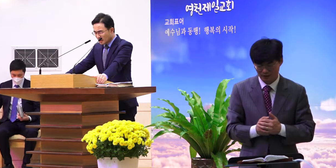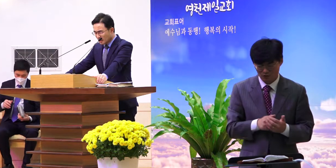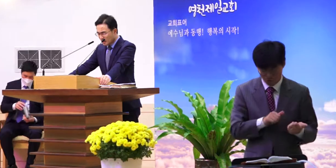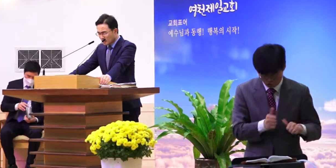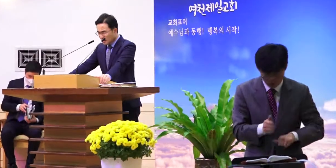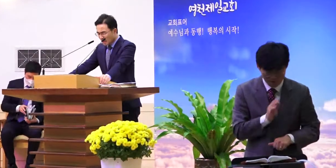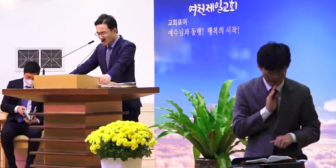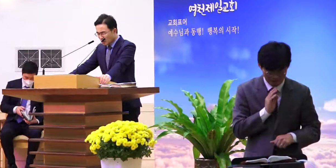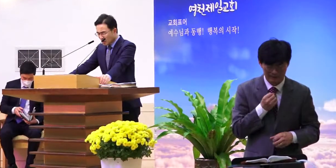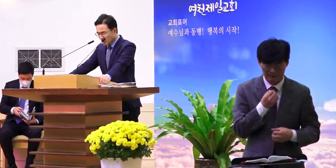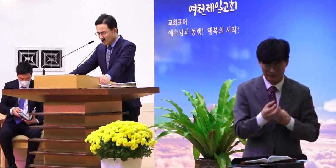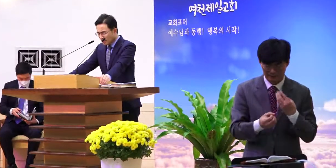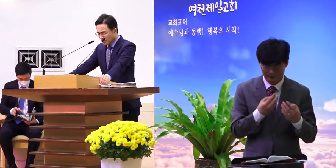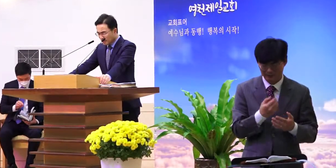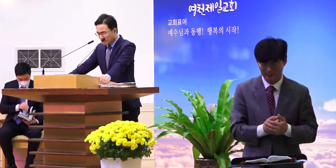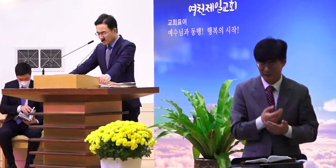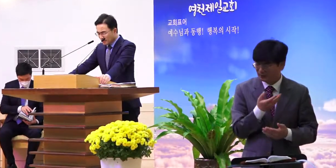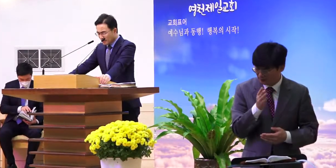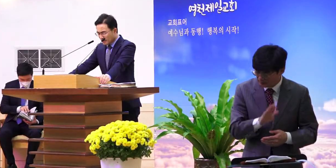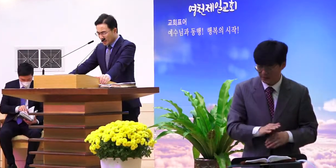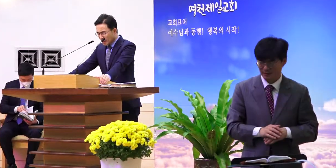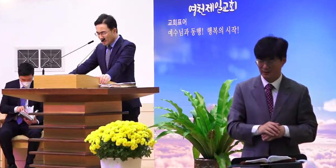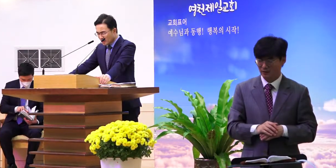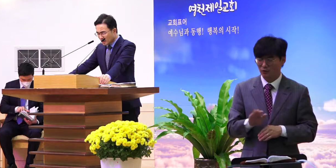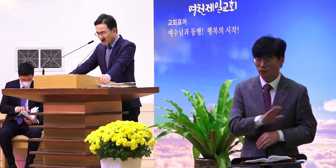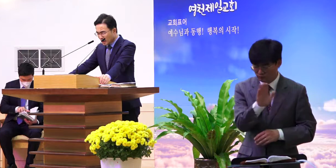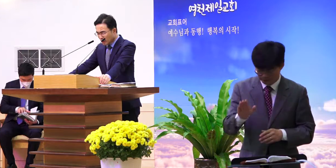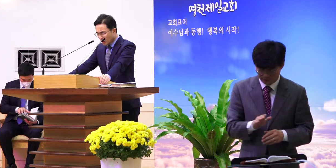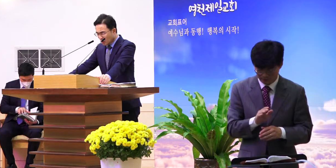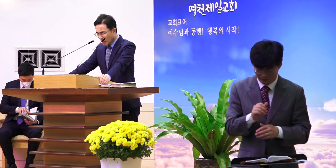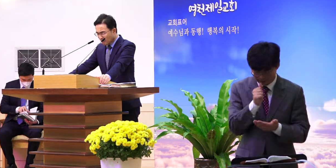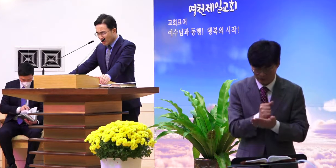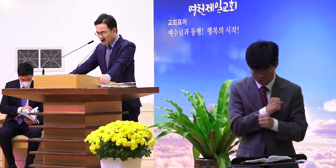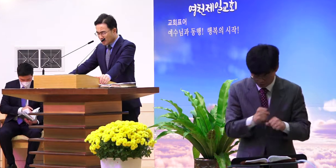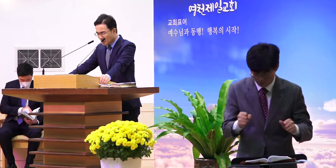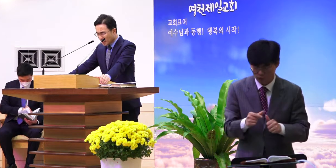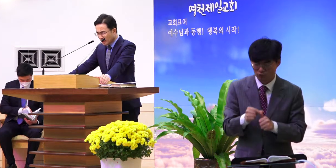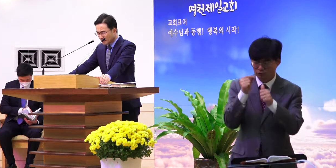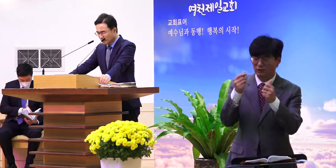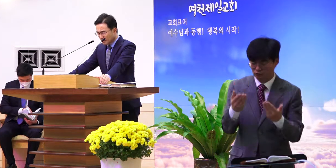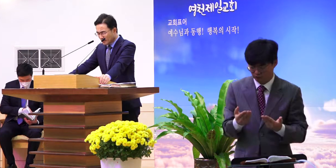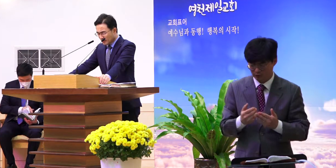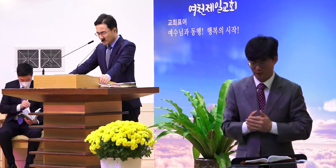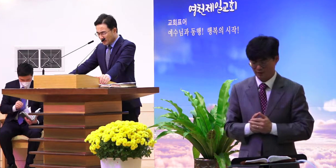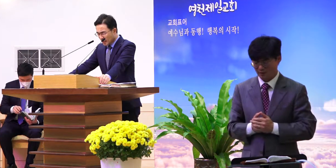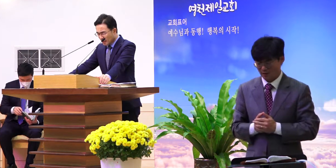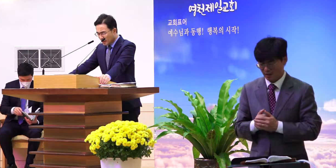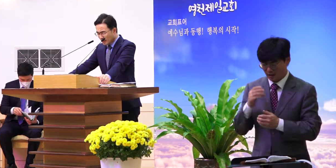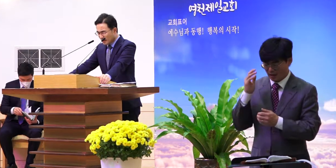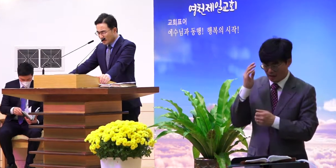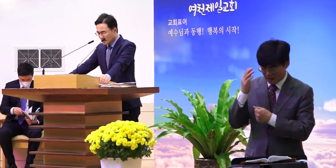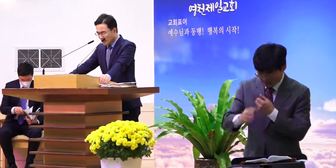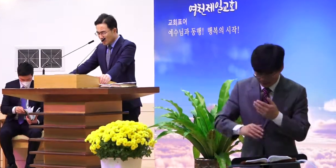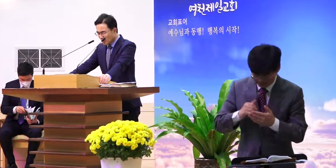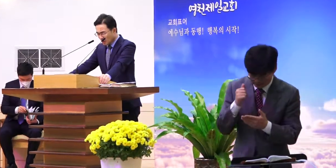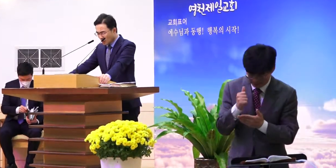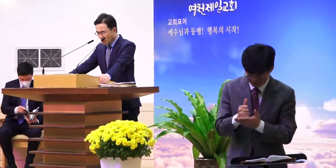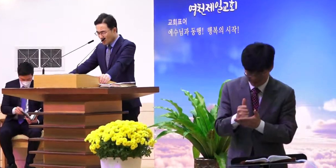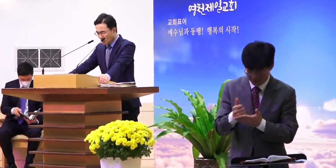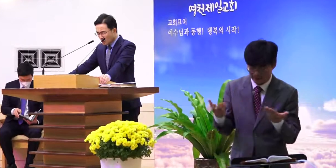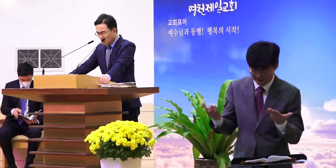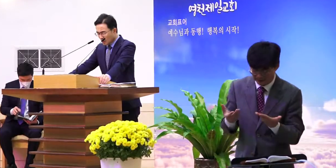저희들을 살려주셔서 하나님의 뜻을 이 땅 가운데 이루고 하나님 나라를 세워가는 하나님의